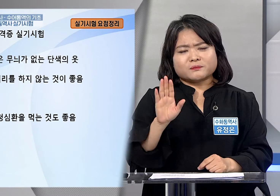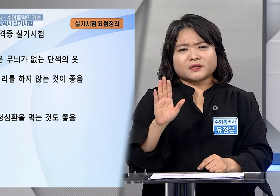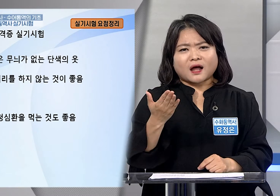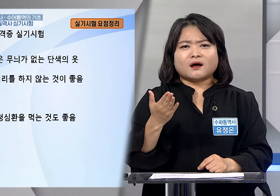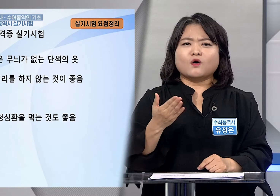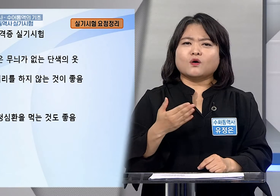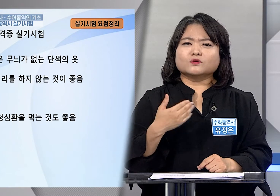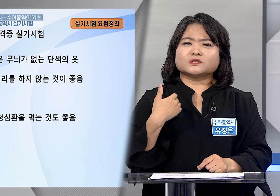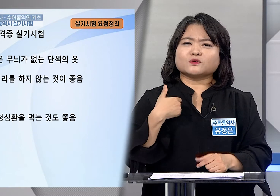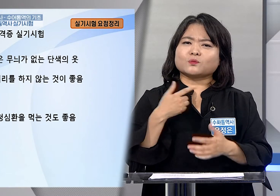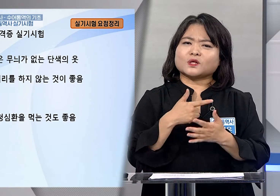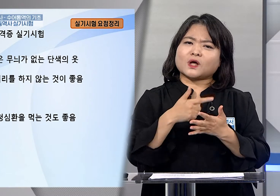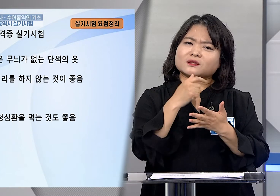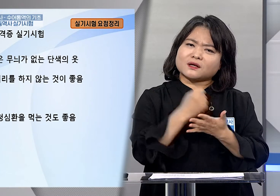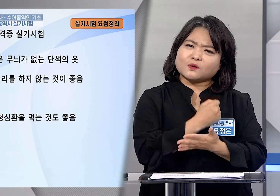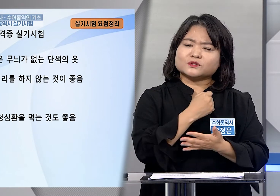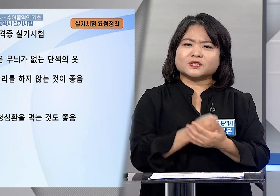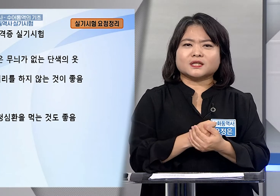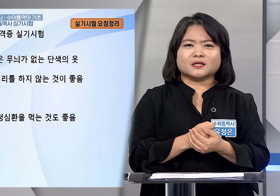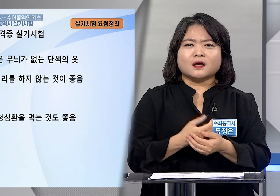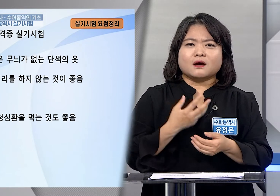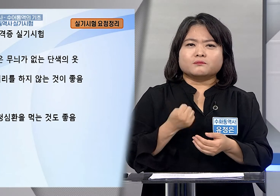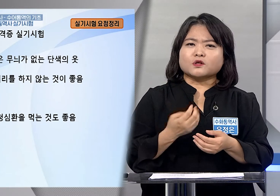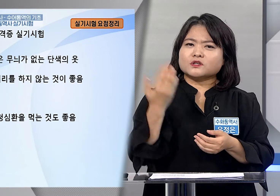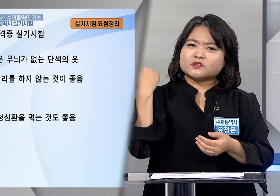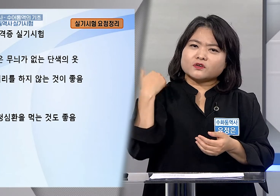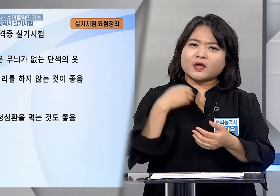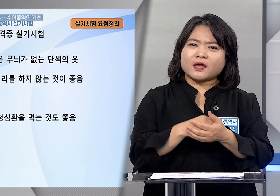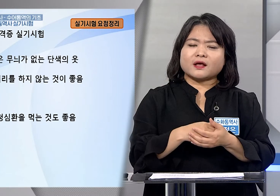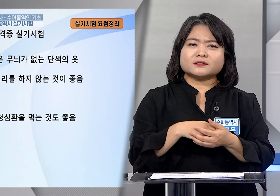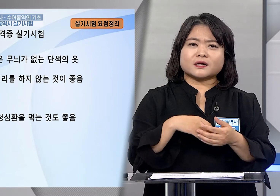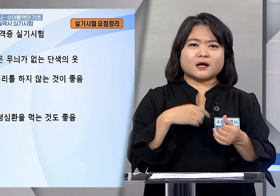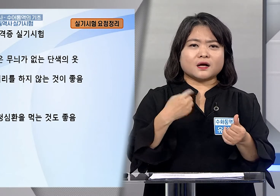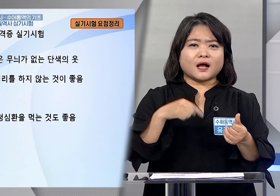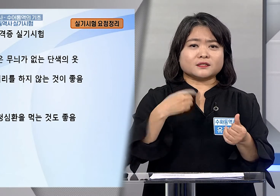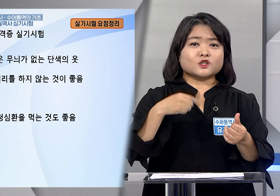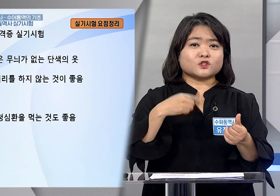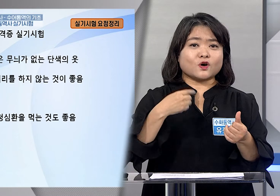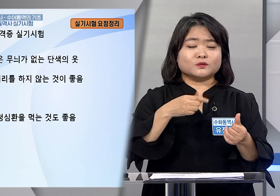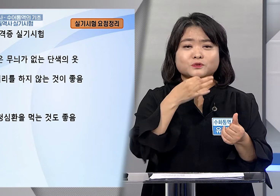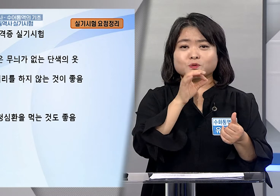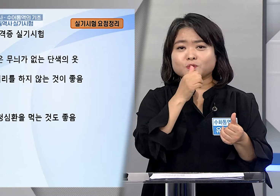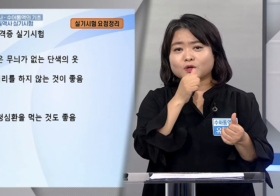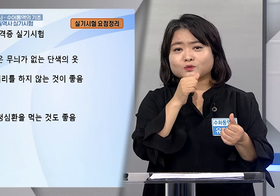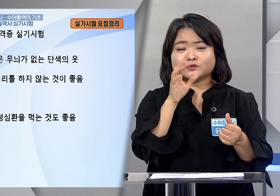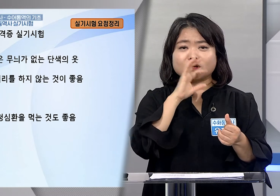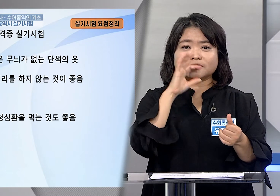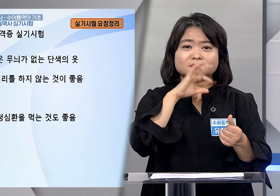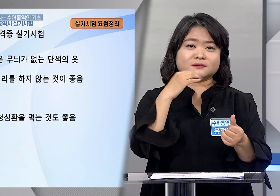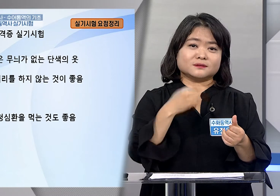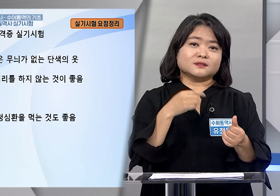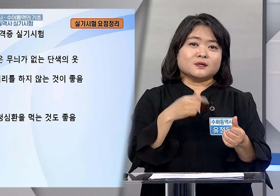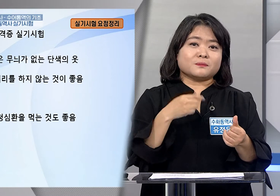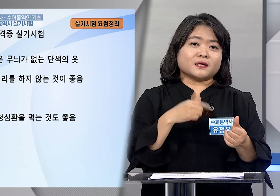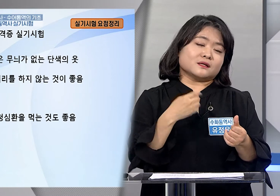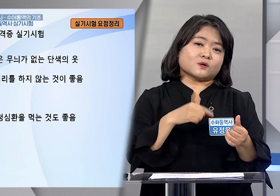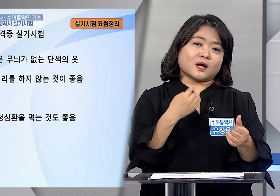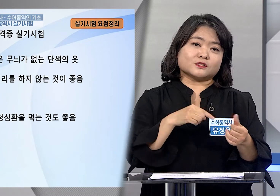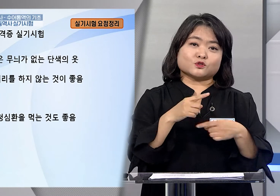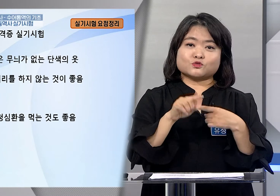됩니다. 제가 너무나도 안타까운 일이 몇 년 전에 제가 가르쳐서 음성통역 훈련반에서 가르치고